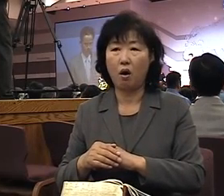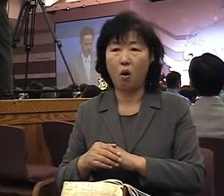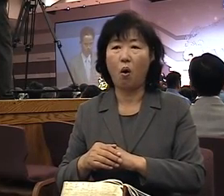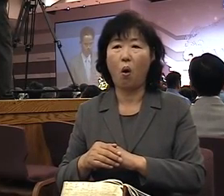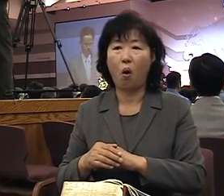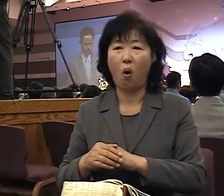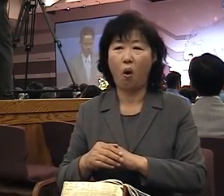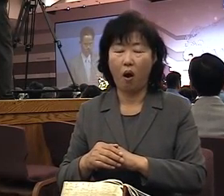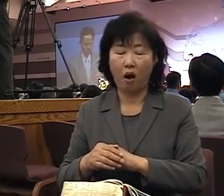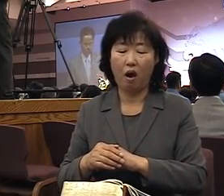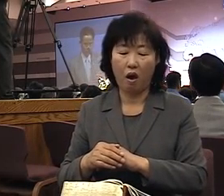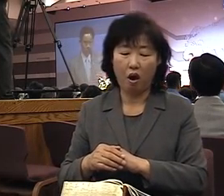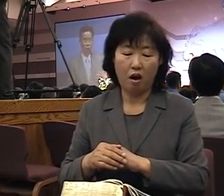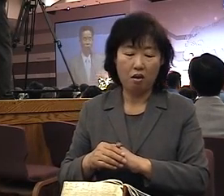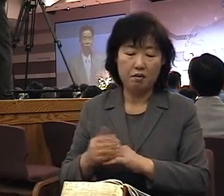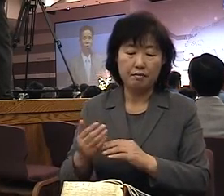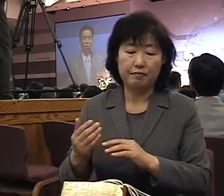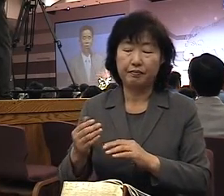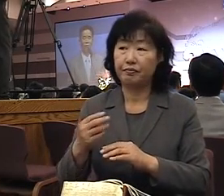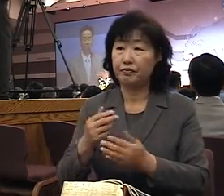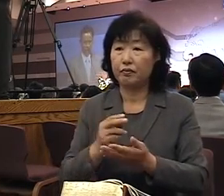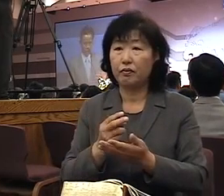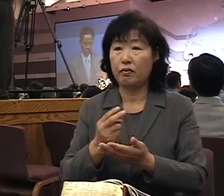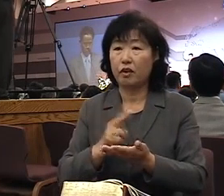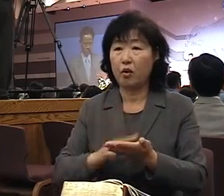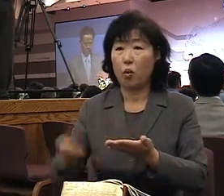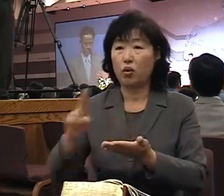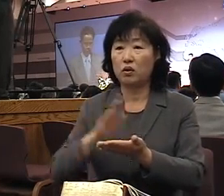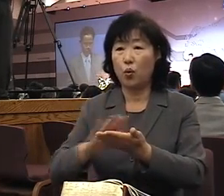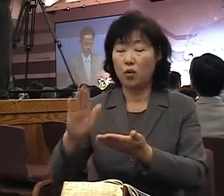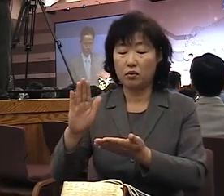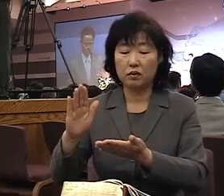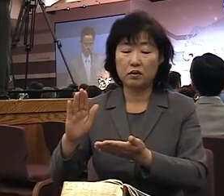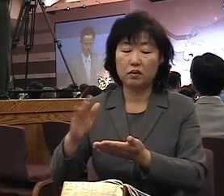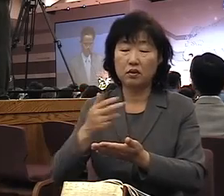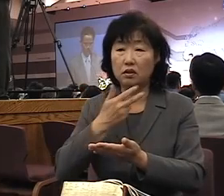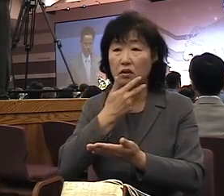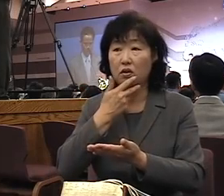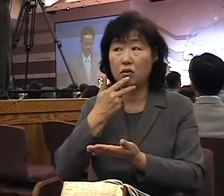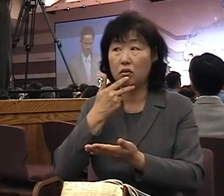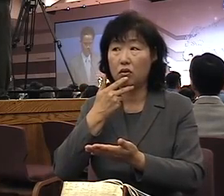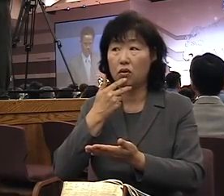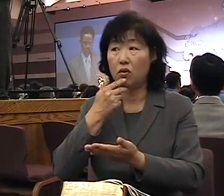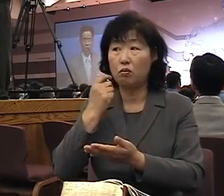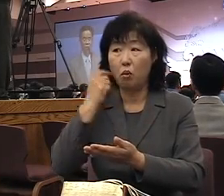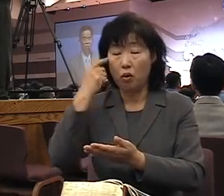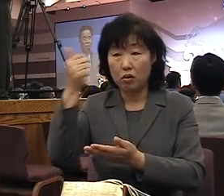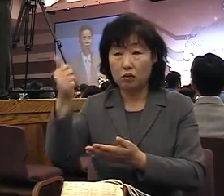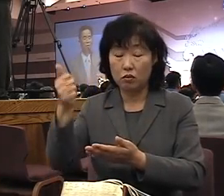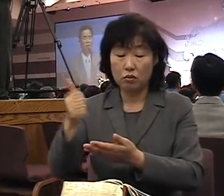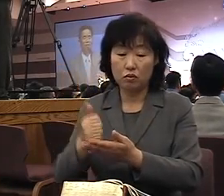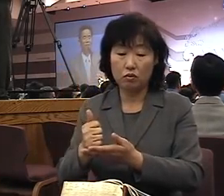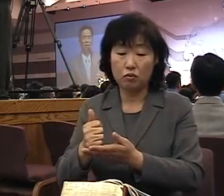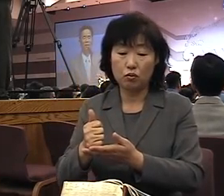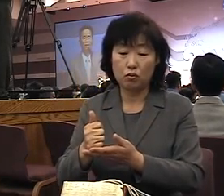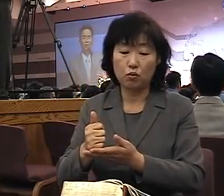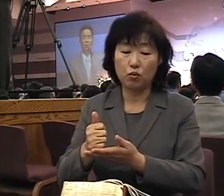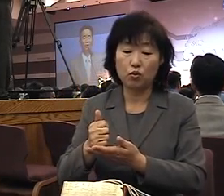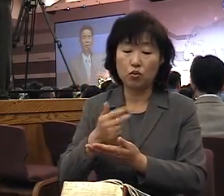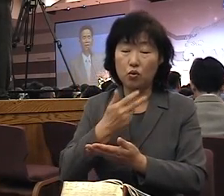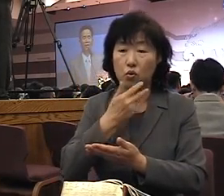바라고요. 이제 교구사역자로 우리 홀리웨이브 영어교구의 최우성 목사님, 또 한화대학부의 황모세